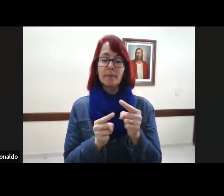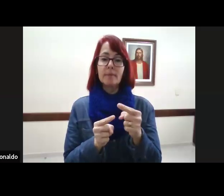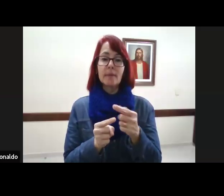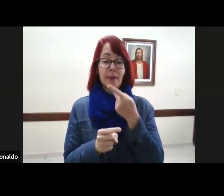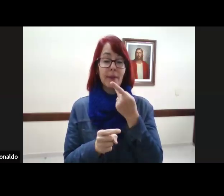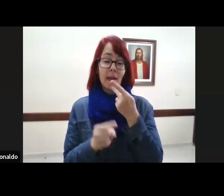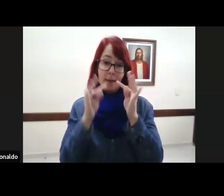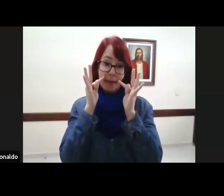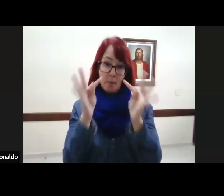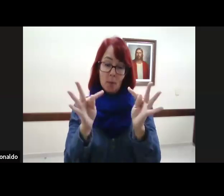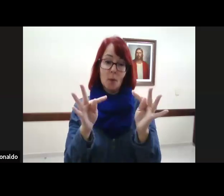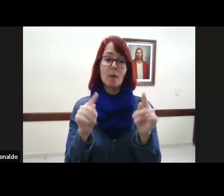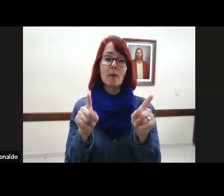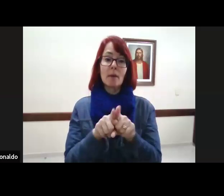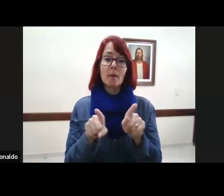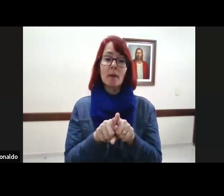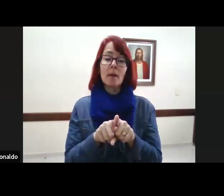compartilhá-lo e que possam